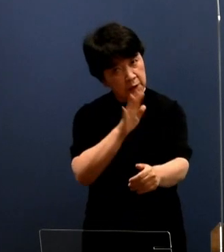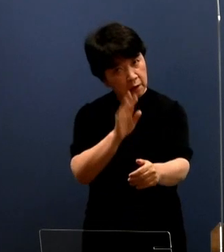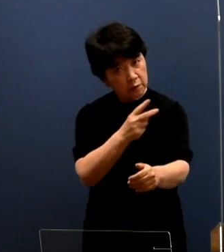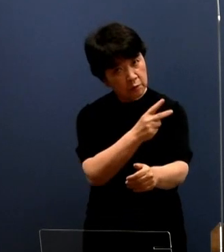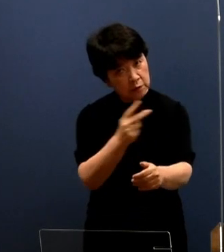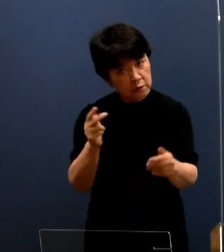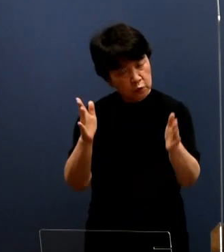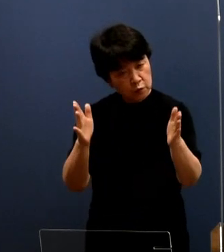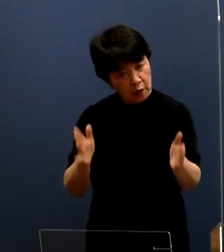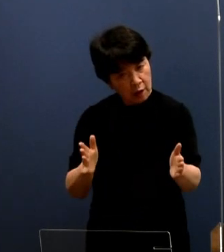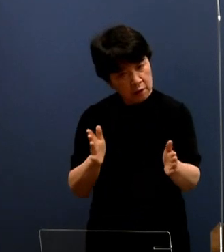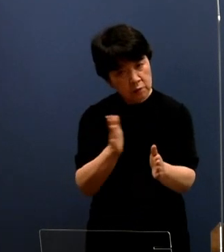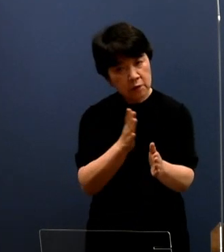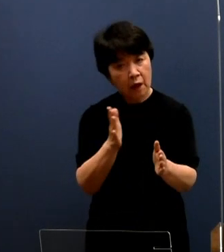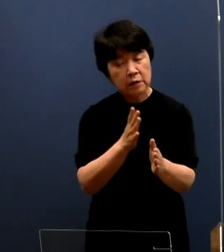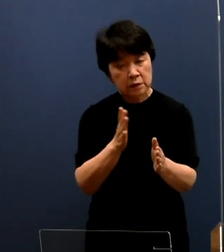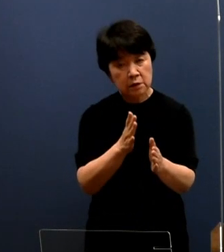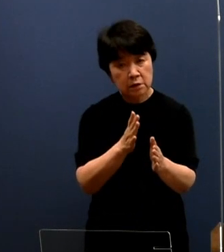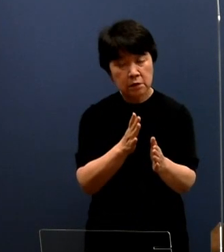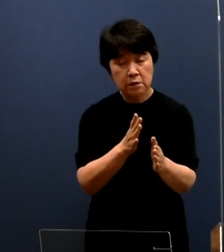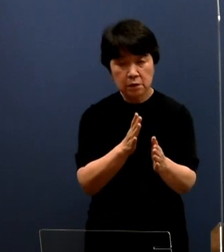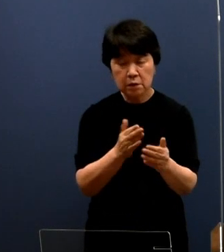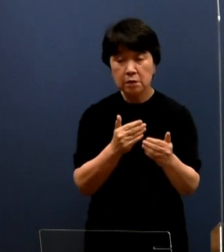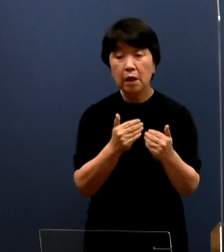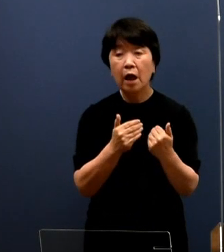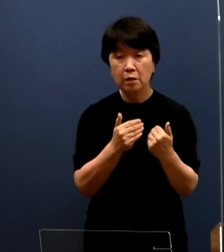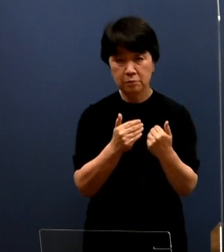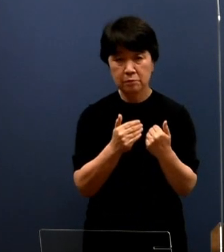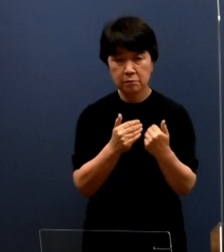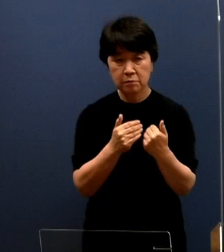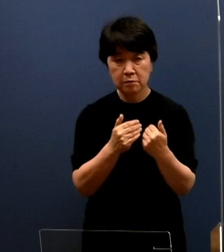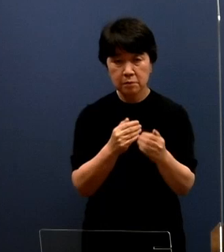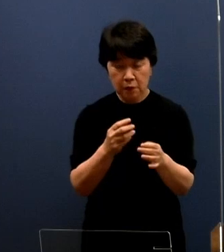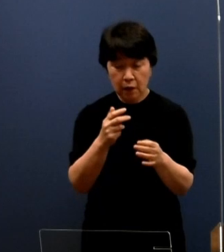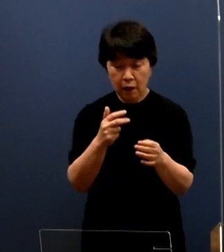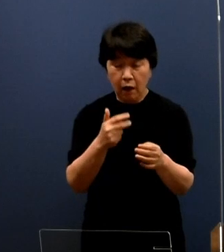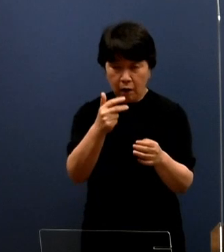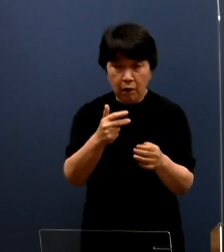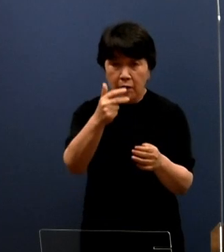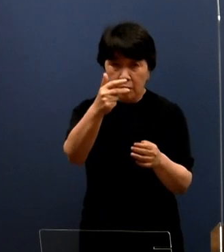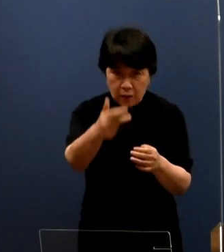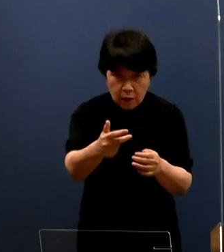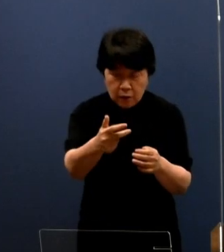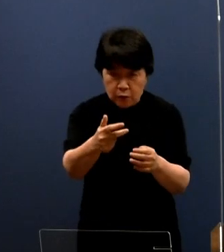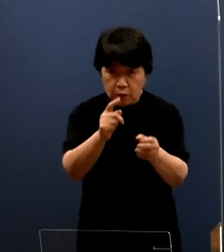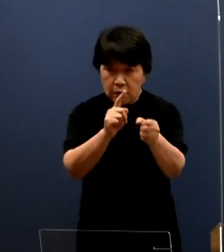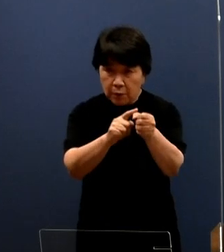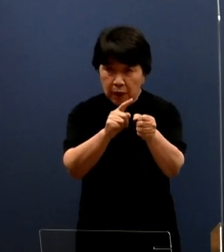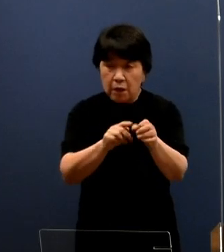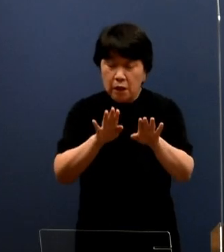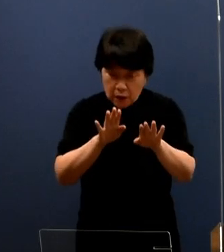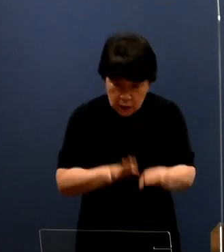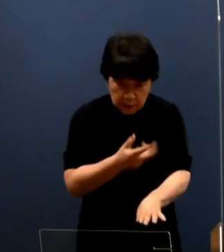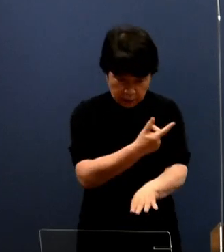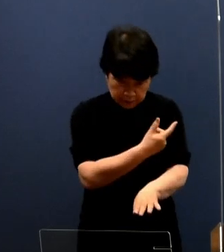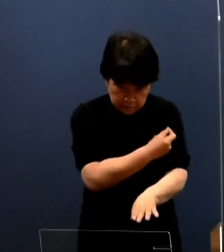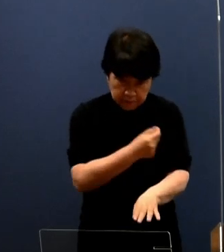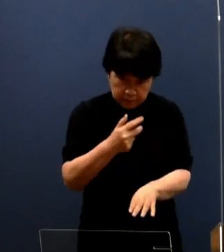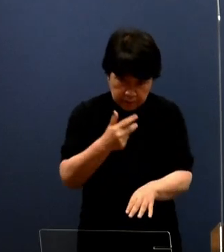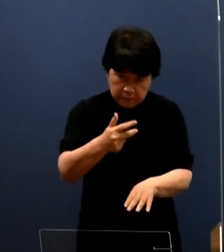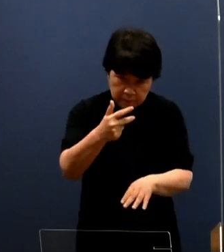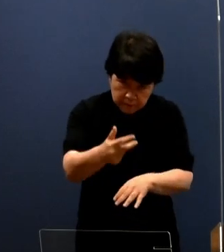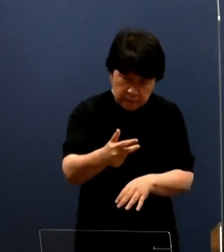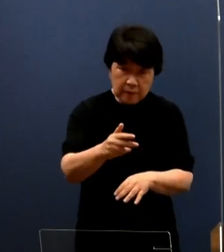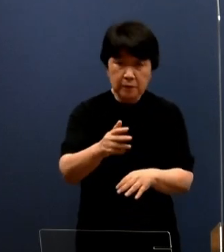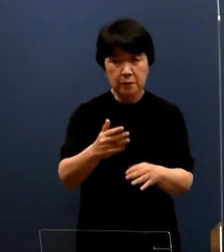すみません、来週再来週の感染を抑える力はないですよね。 今すぐやったとしても、 医療逼迫を